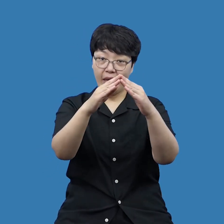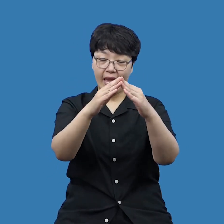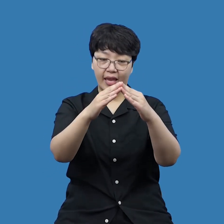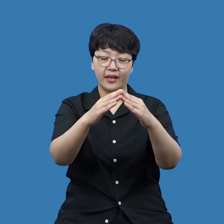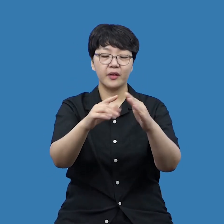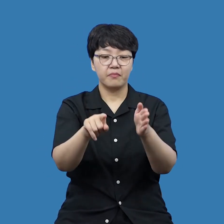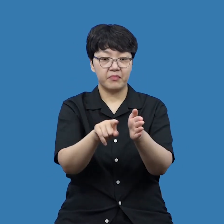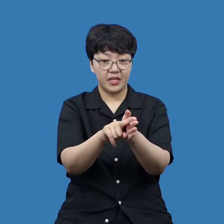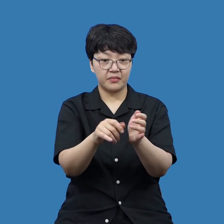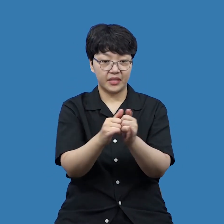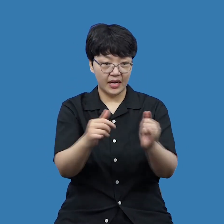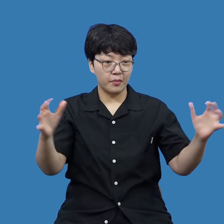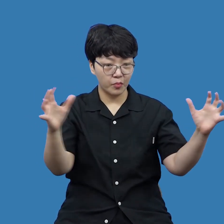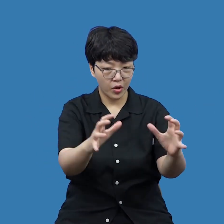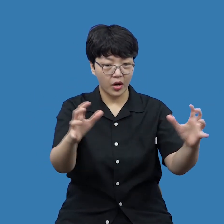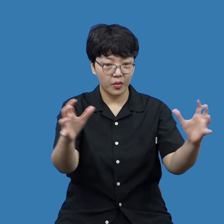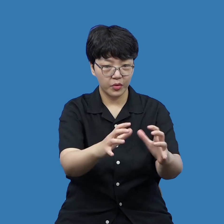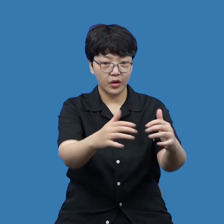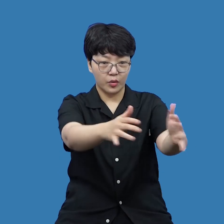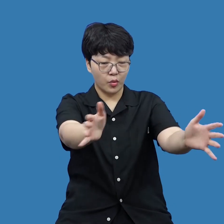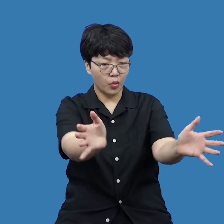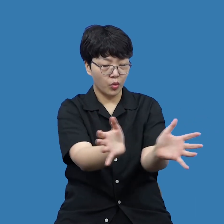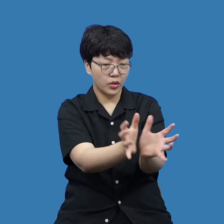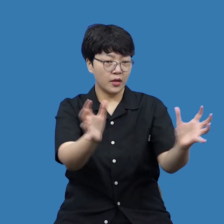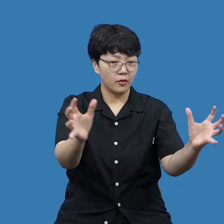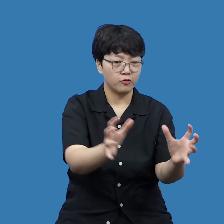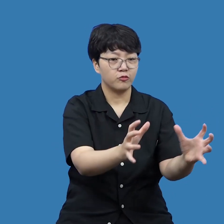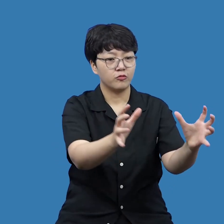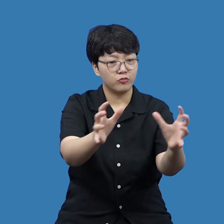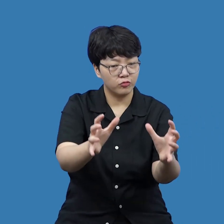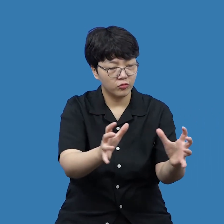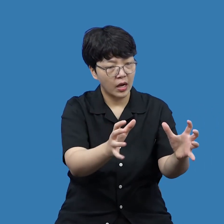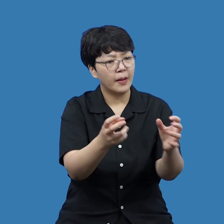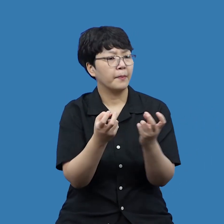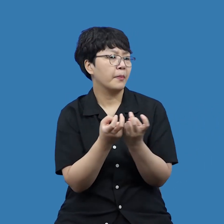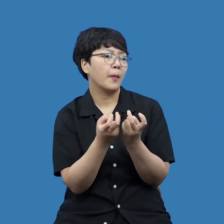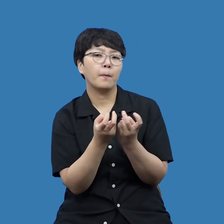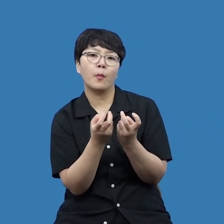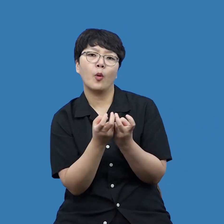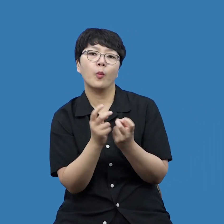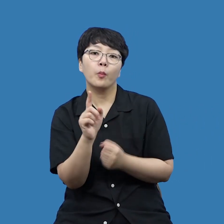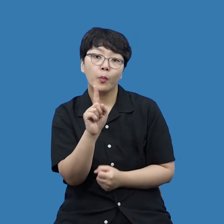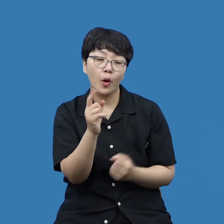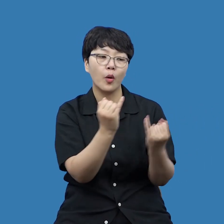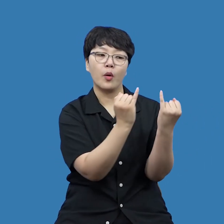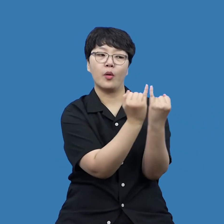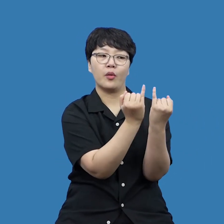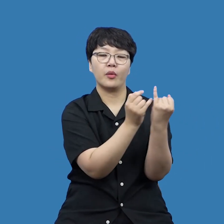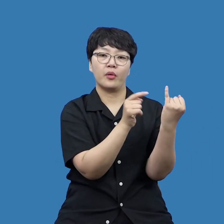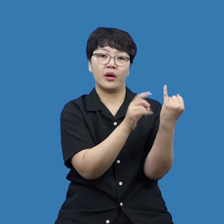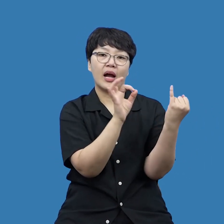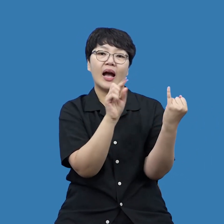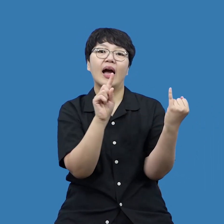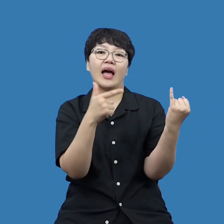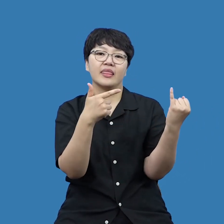어떻게 지킬 수가 있단 말입니까? 우리는 안나에게서 그 해답을 받을 수가 있습니다.